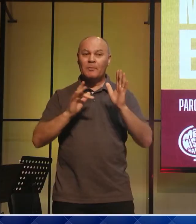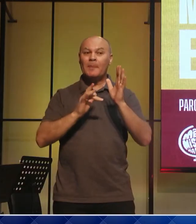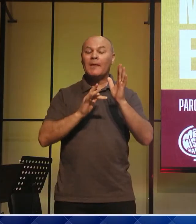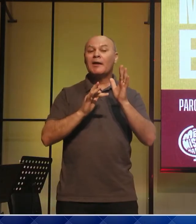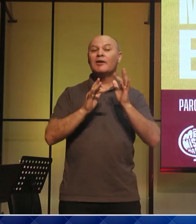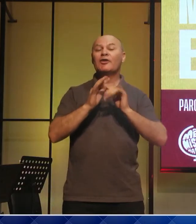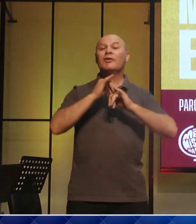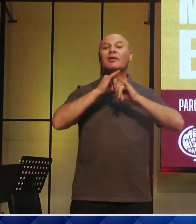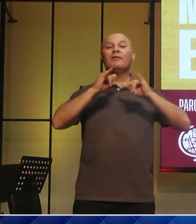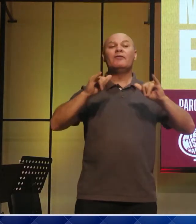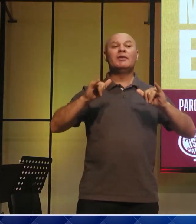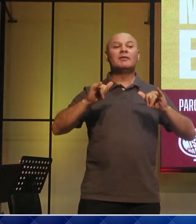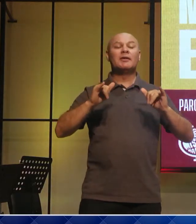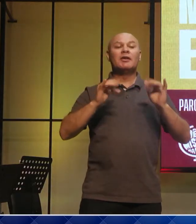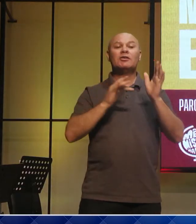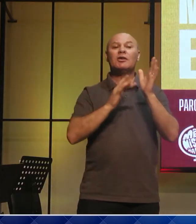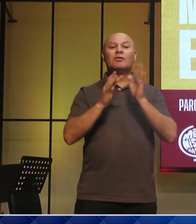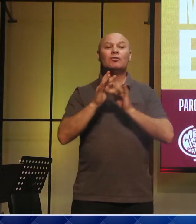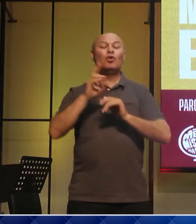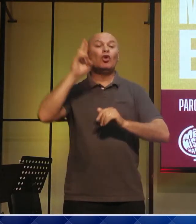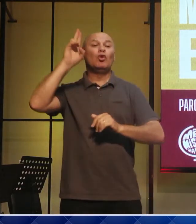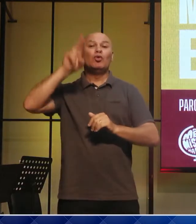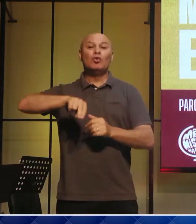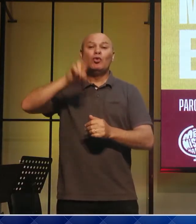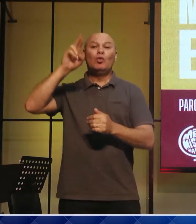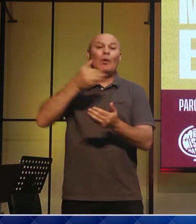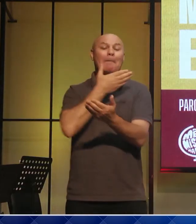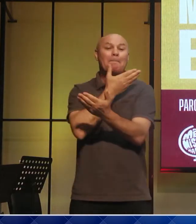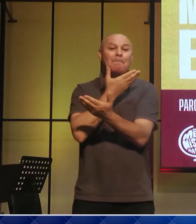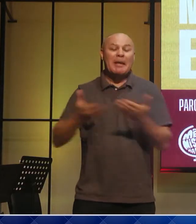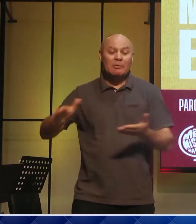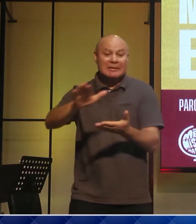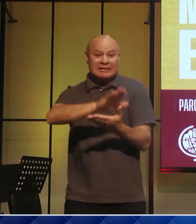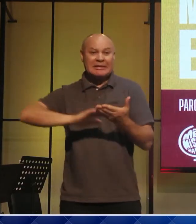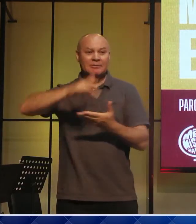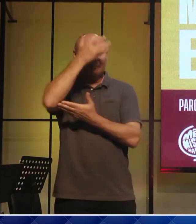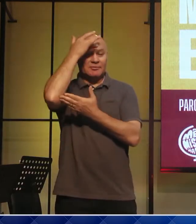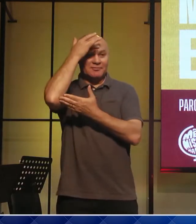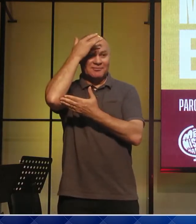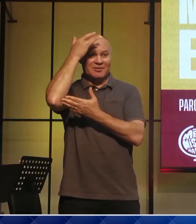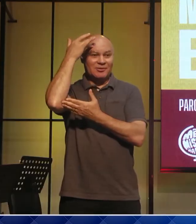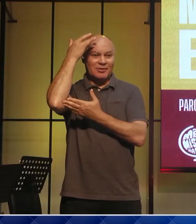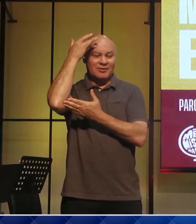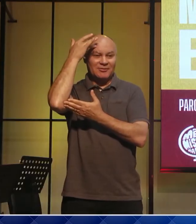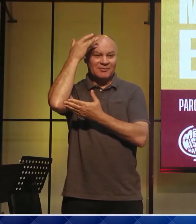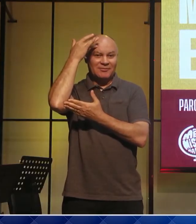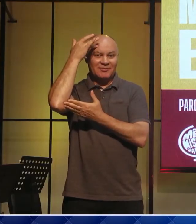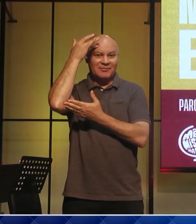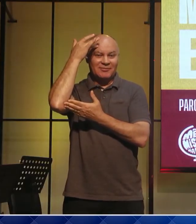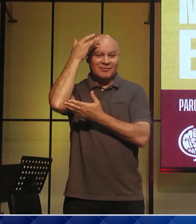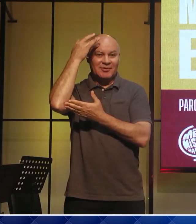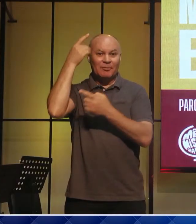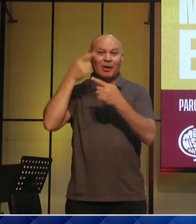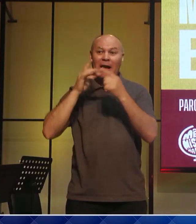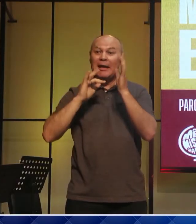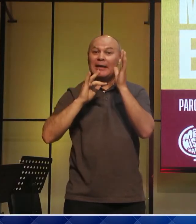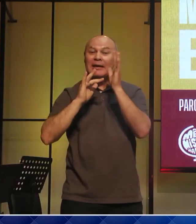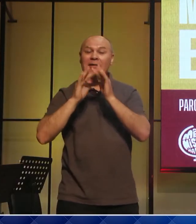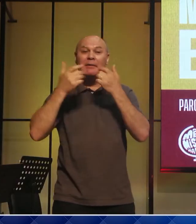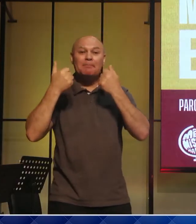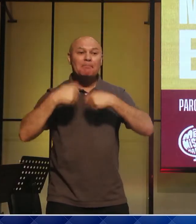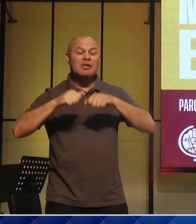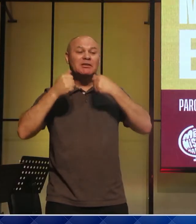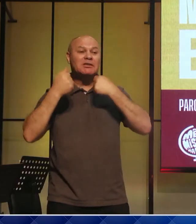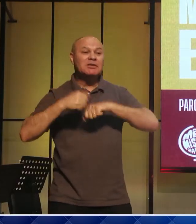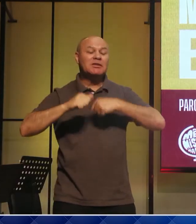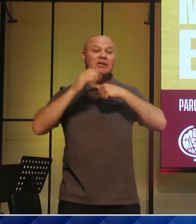A igreja precisa ser longânima, a igreja precisa ser misericordiosa, a igreja precisa ser graciosa, a